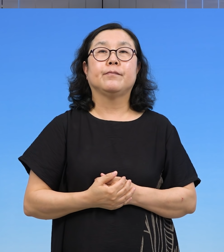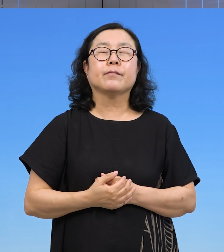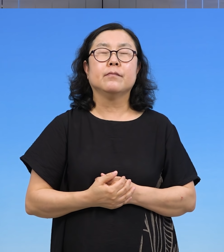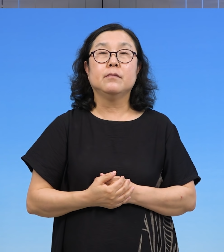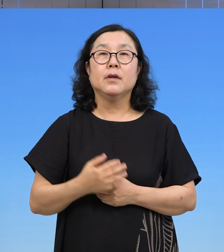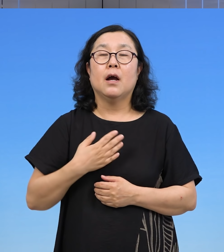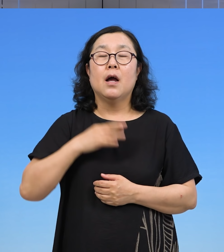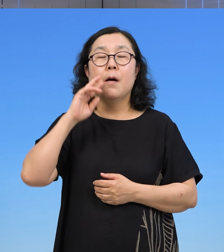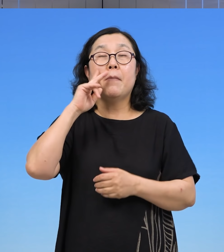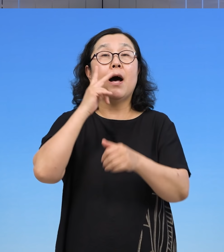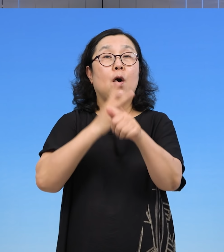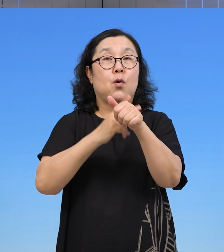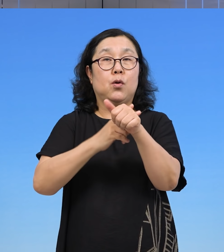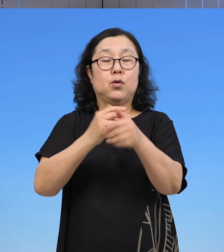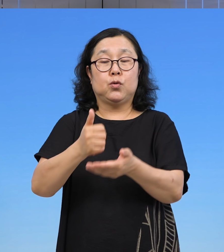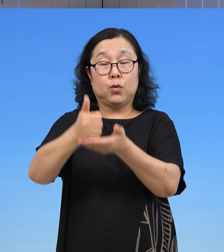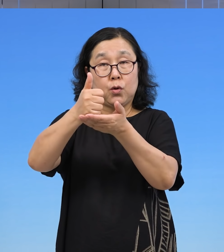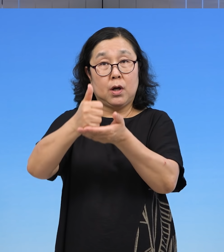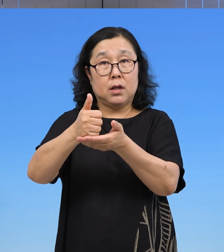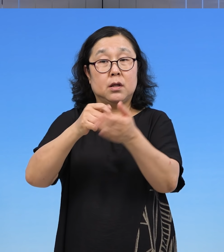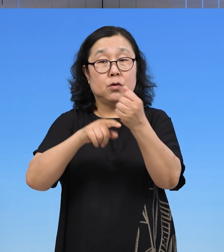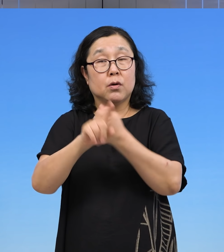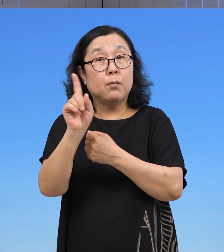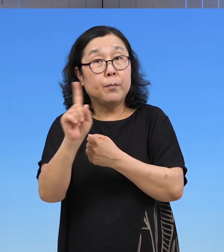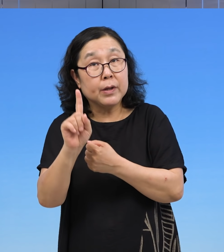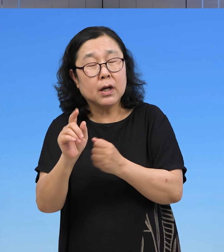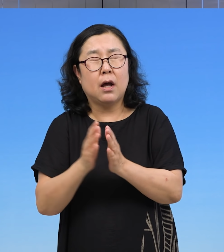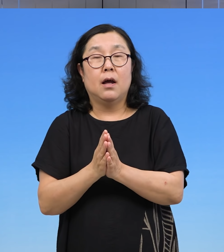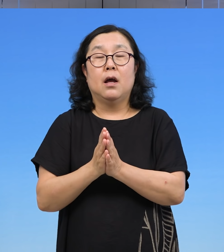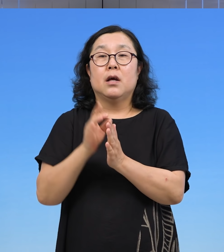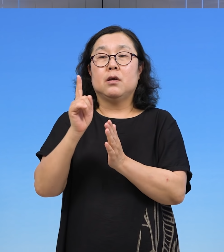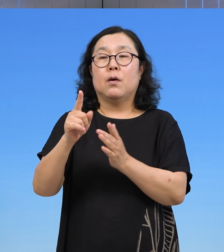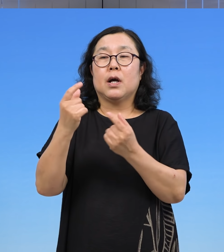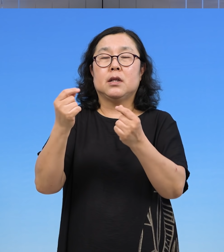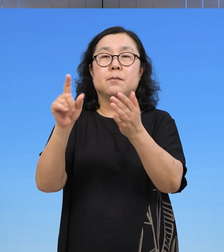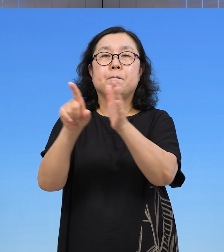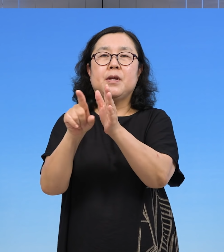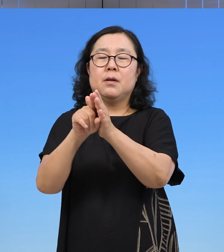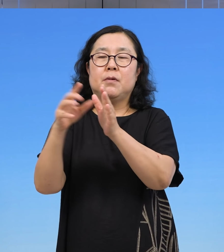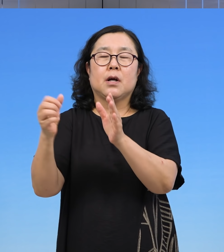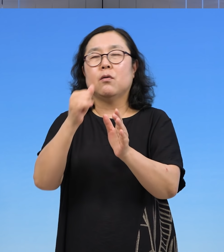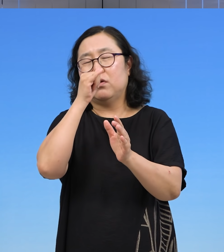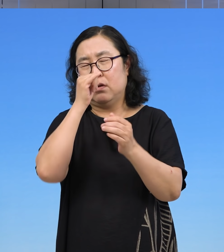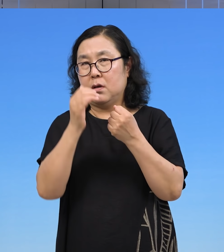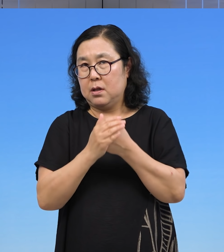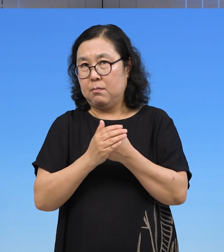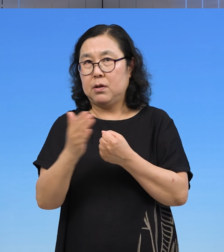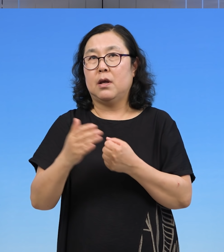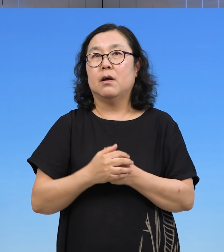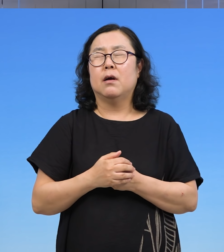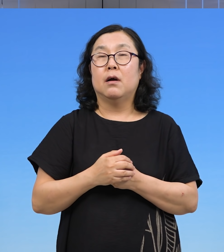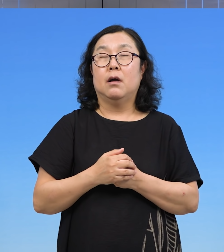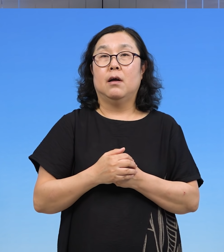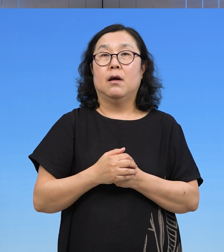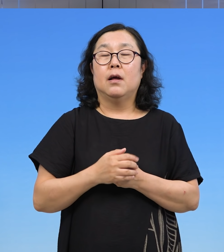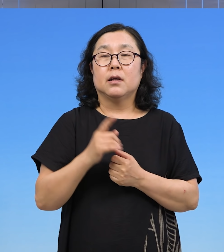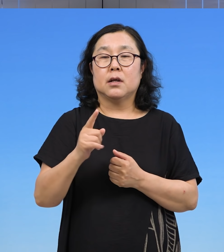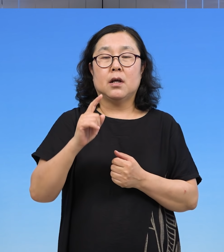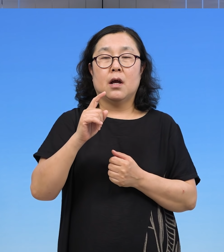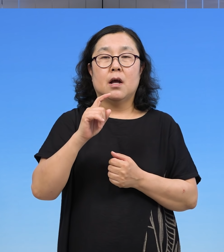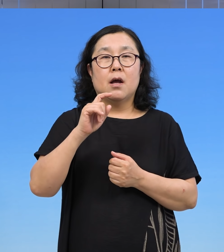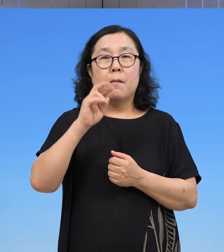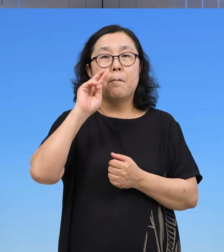우리가 사도바오를 존경하는 것은 바로 이런 믿음을 갖고 있었기 때문 아닙니까? 사도행전 20장 23절에도 보니까 그 얘기에